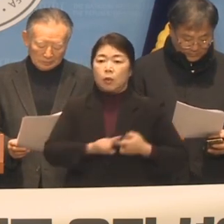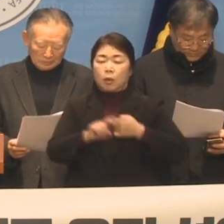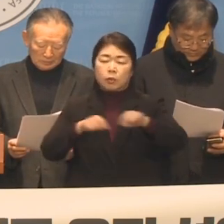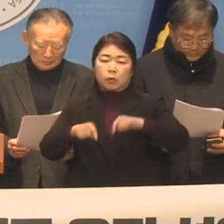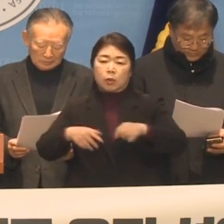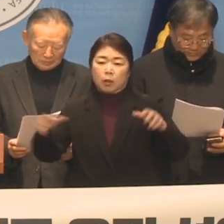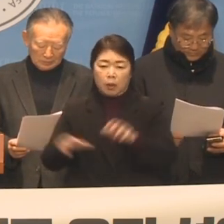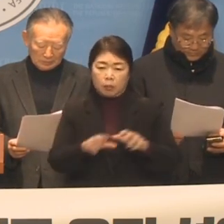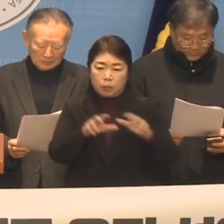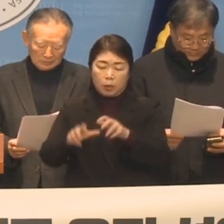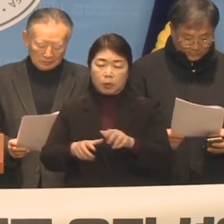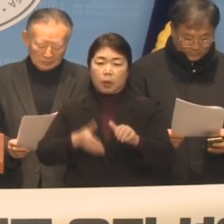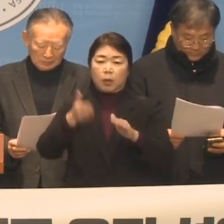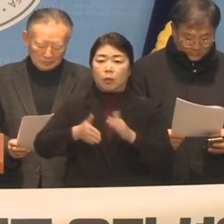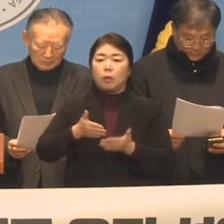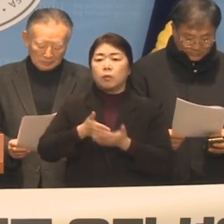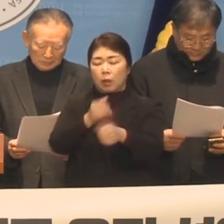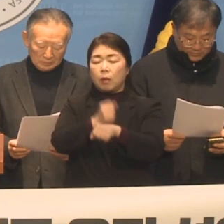것을 촉구한다.